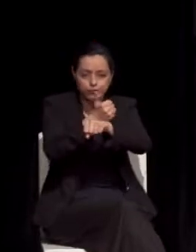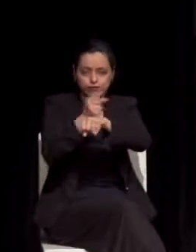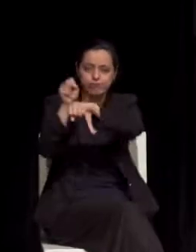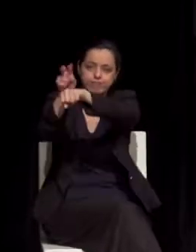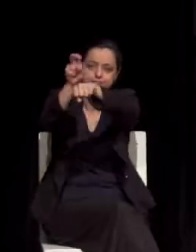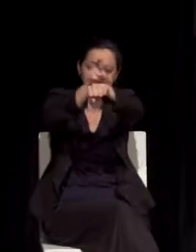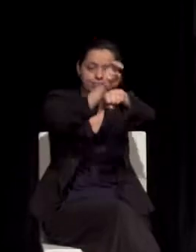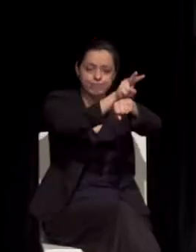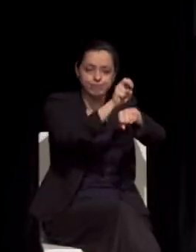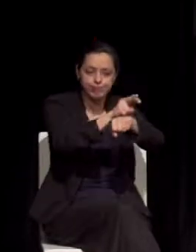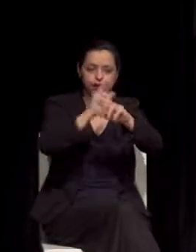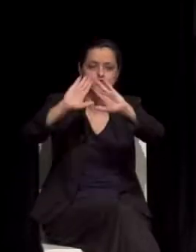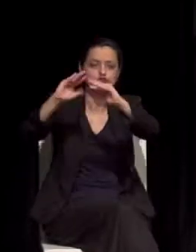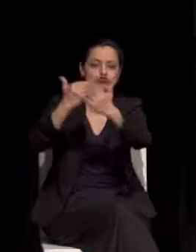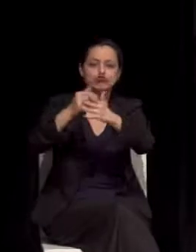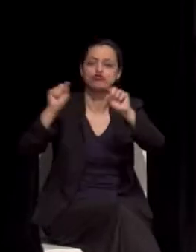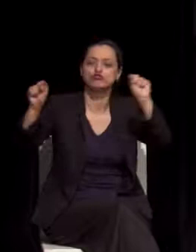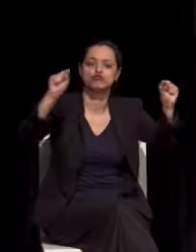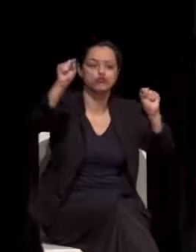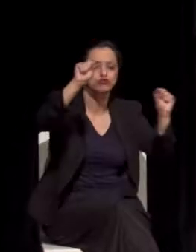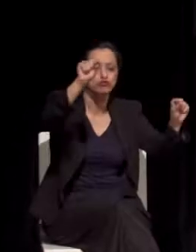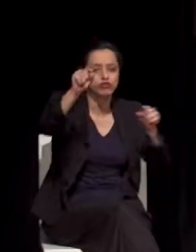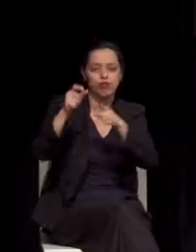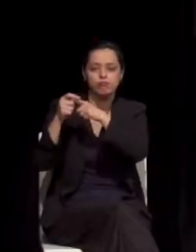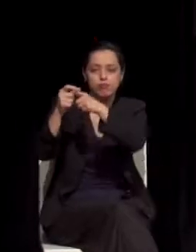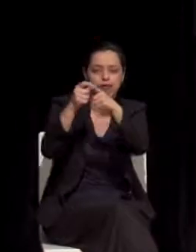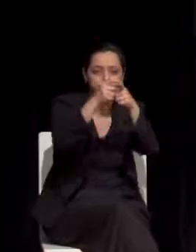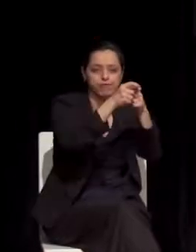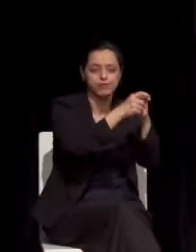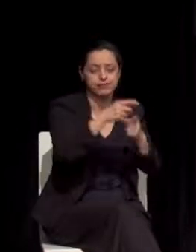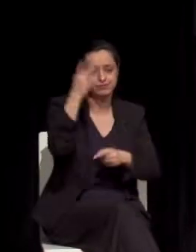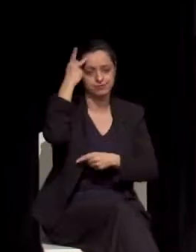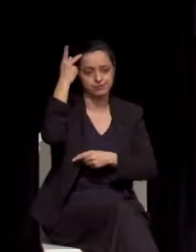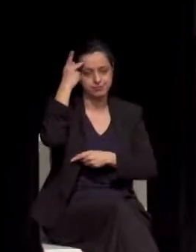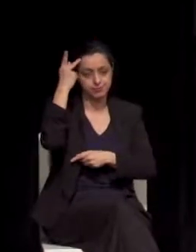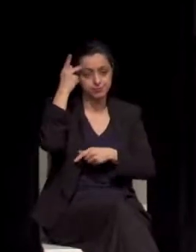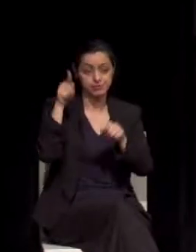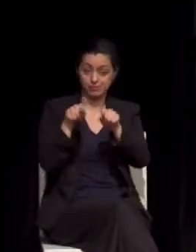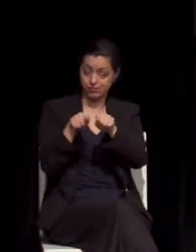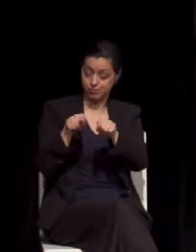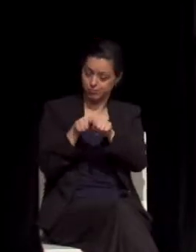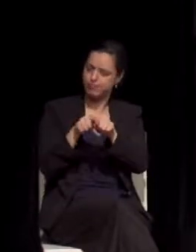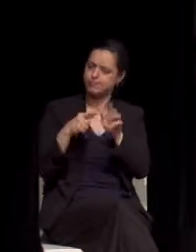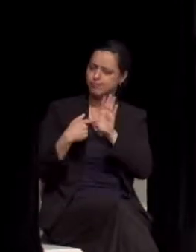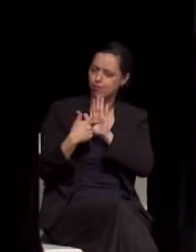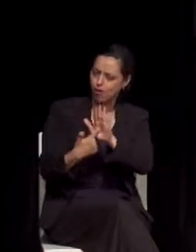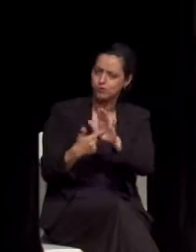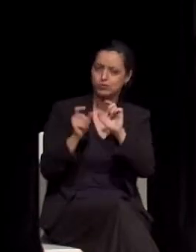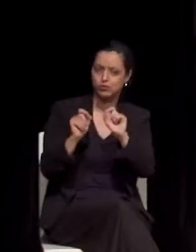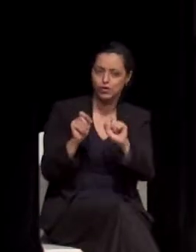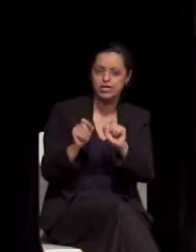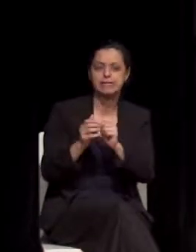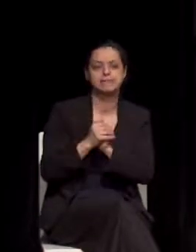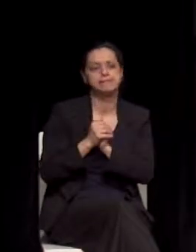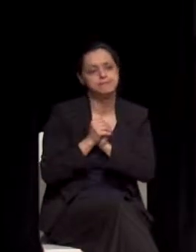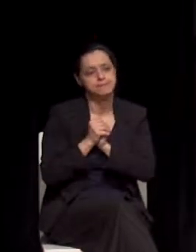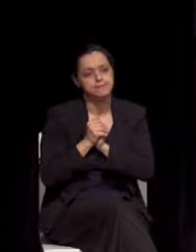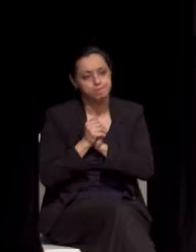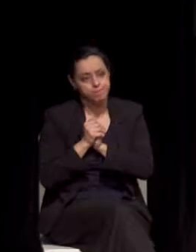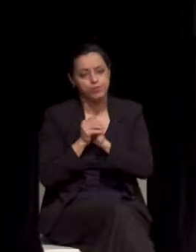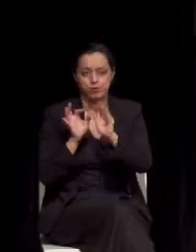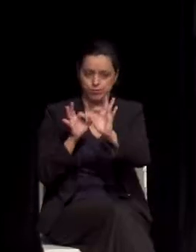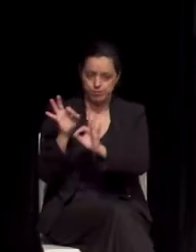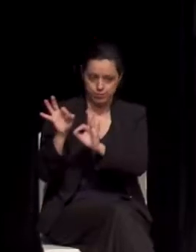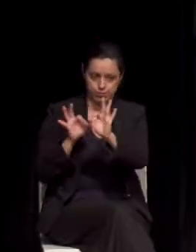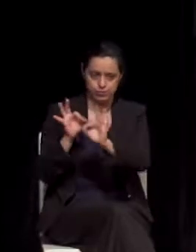nas periferias de São Paulo, mas também nos revelou que, considerando o